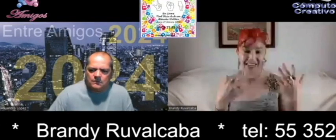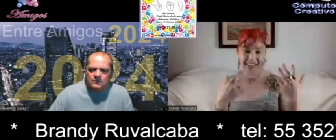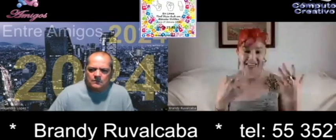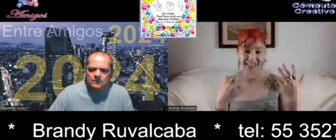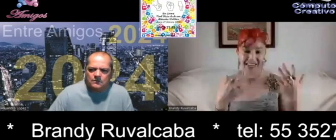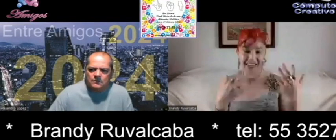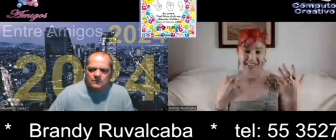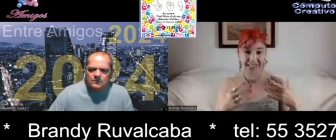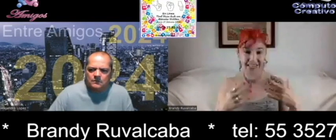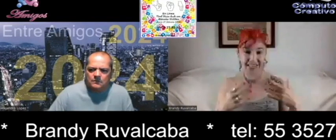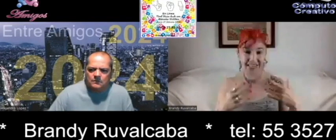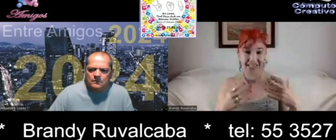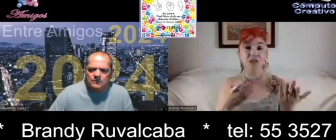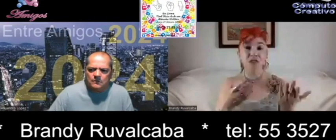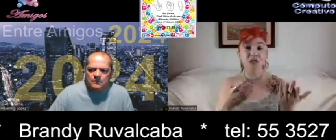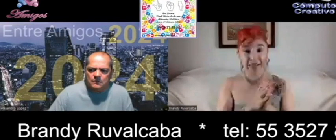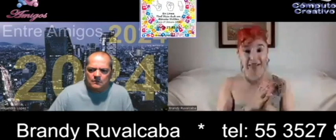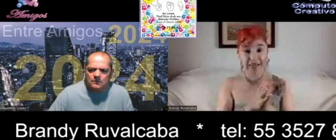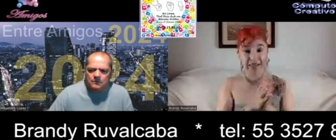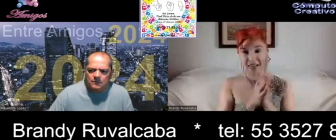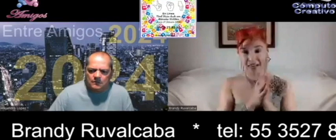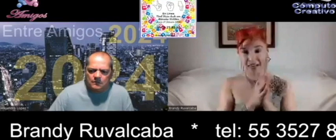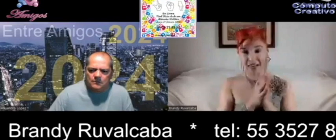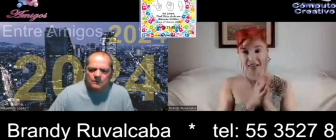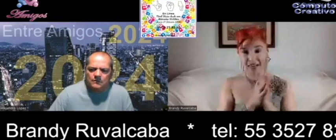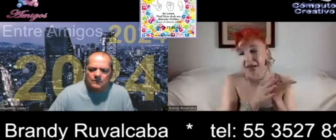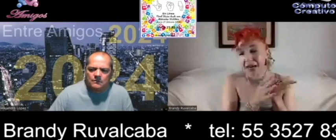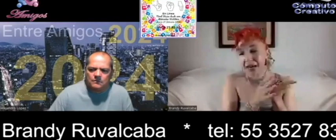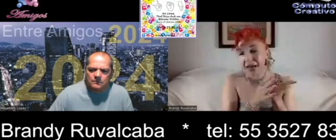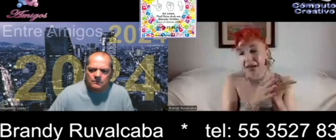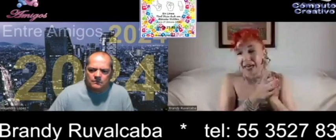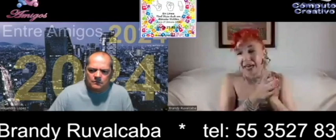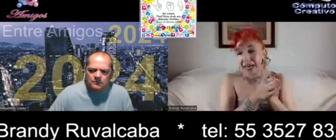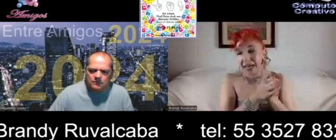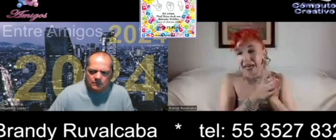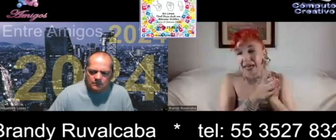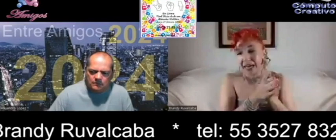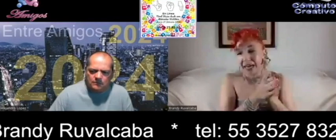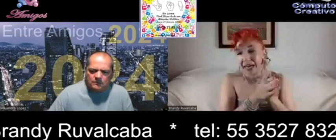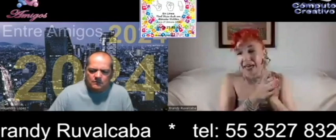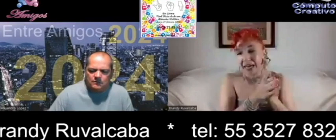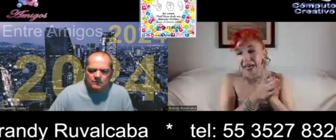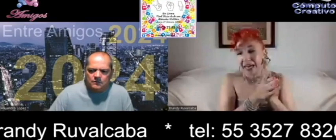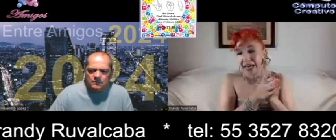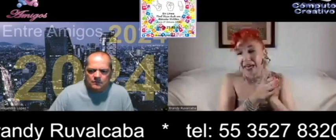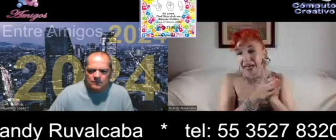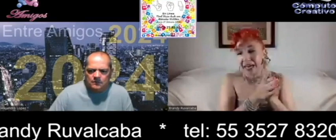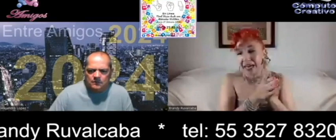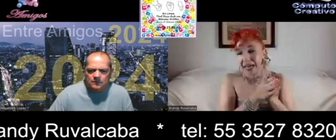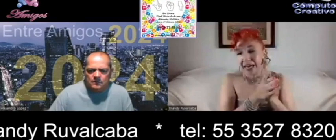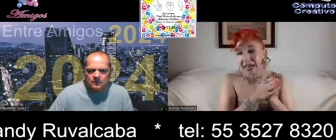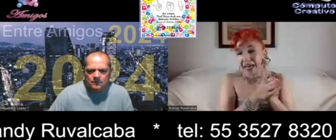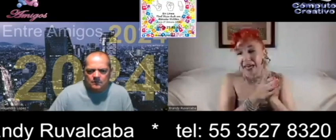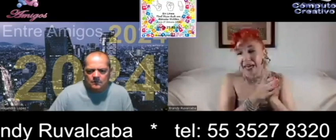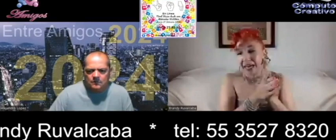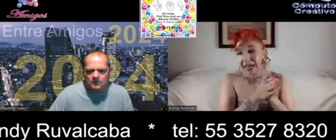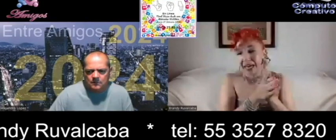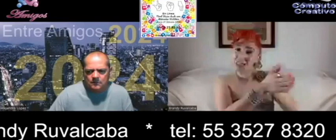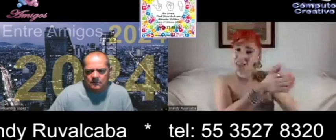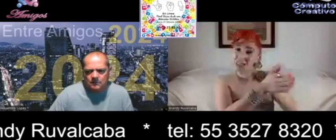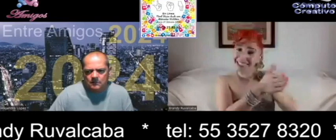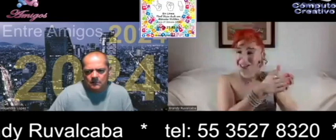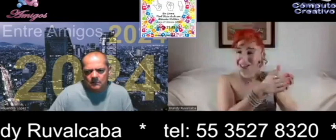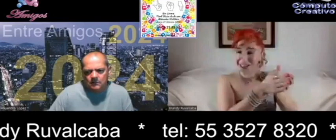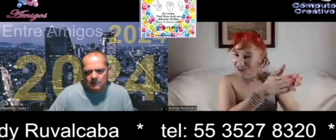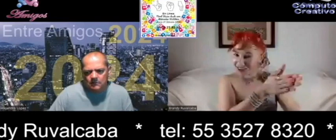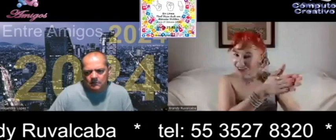país, es como vas a crear las señas, es como te vas a expresar. Por ejemplo, en la lengua de señas mexicana, cuando